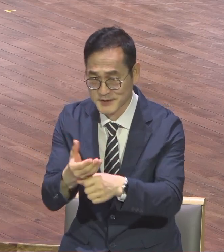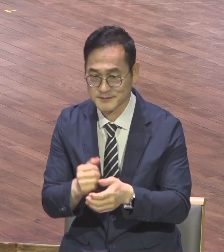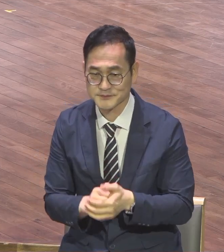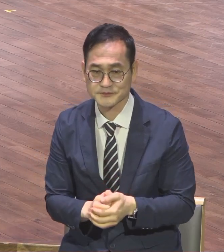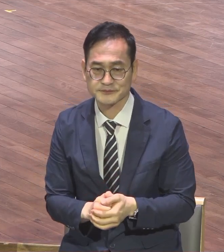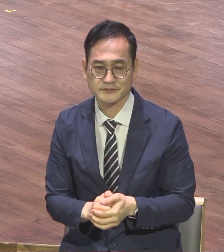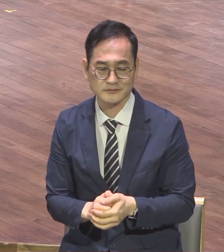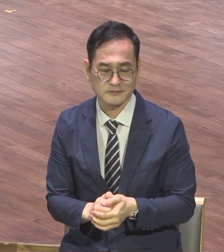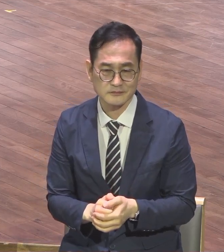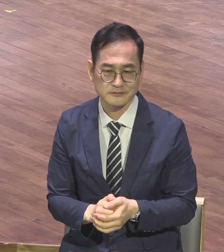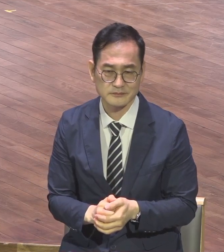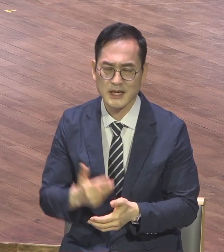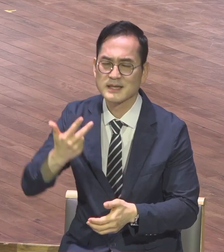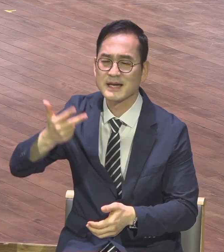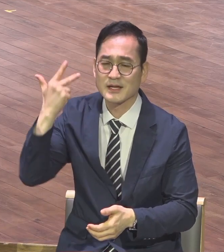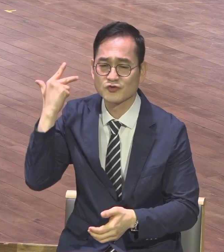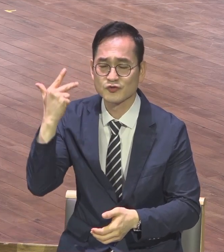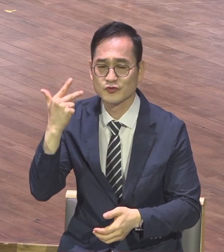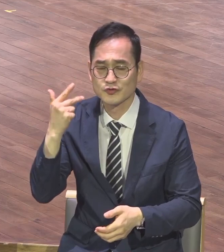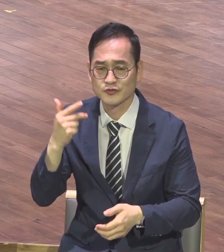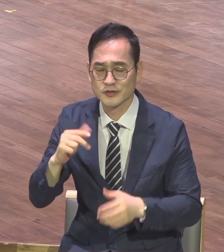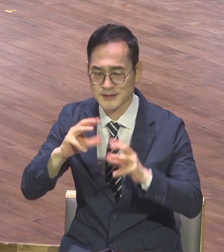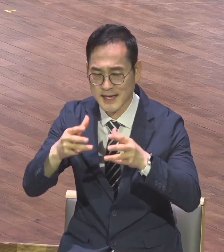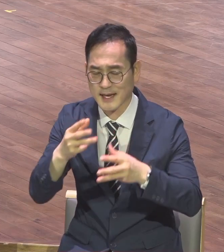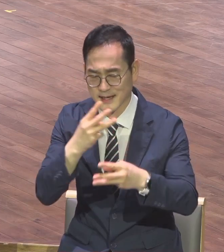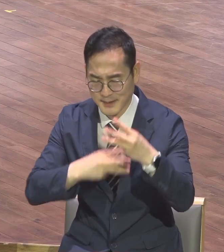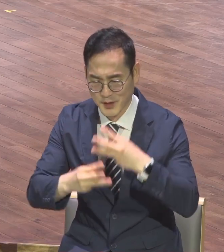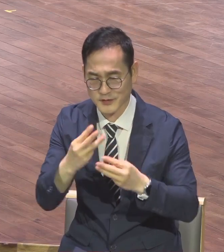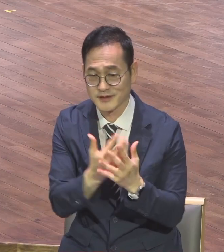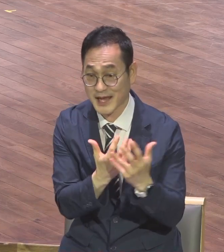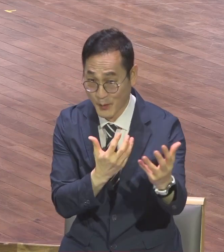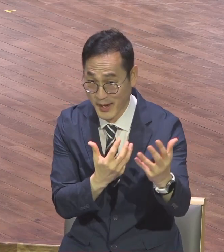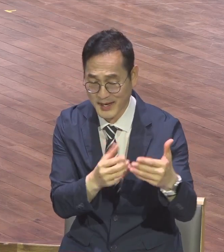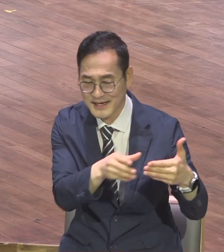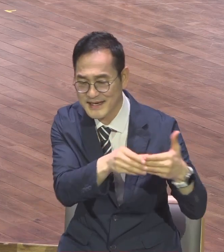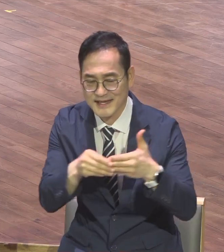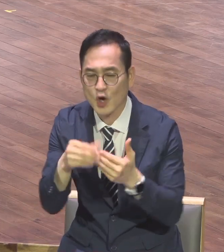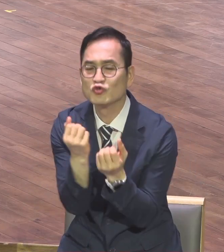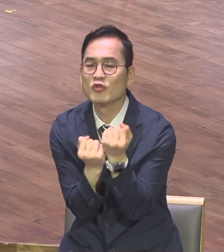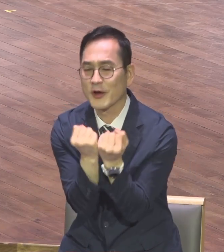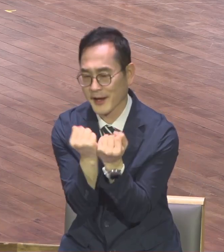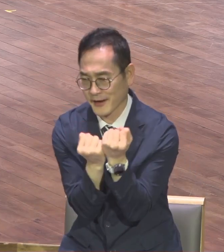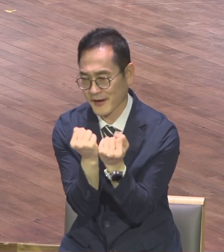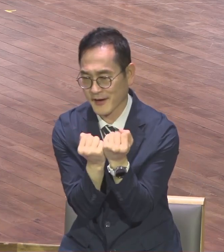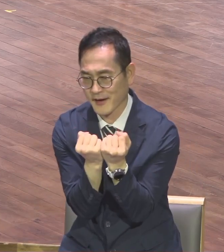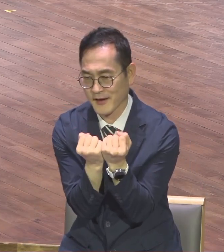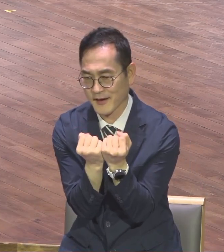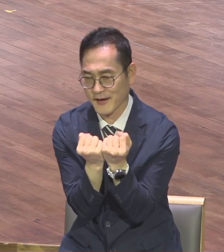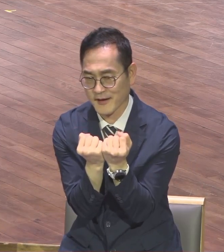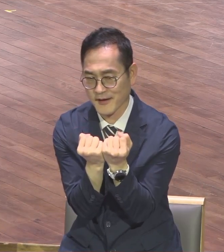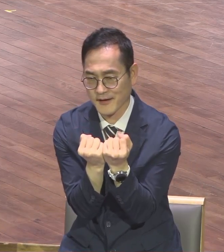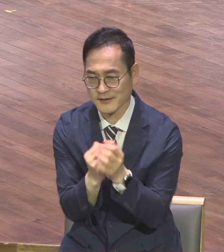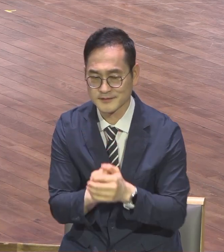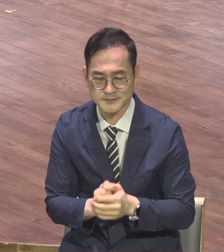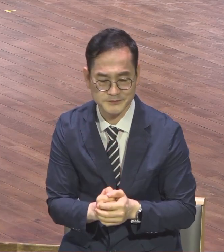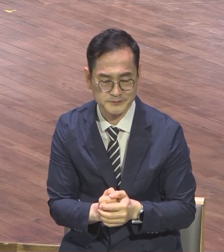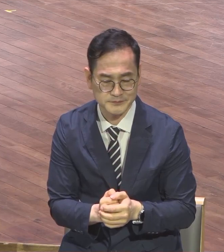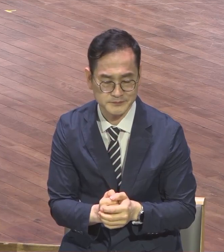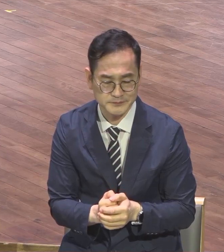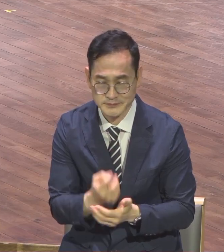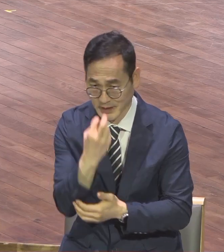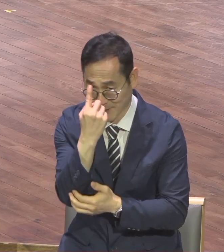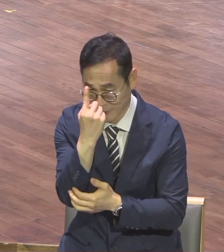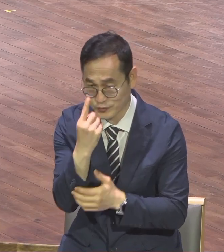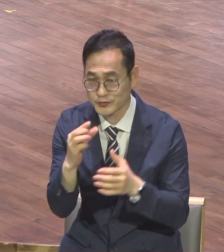세계 레멘트 대회 리더 수련회가 있었습니다. 파수꾼의 리더라 하는 주제로